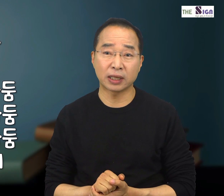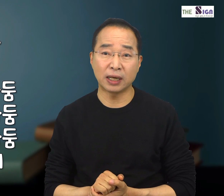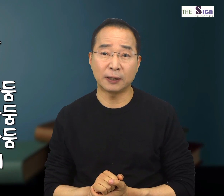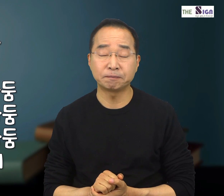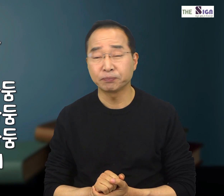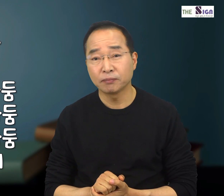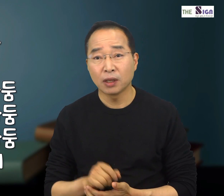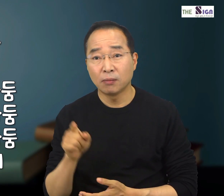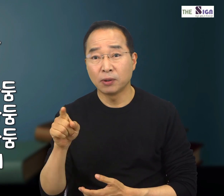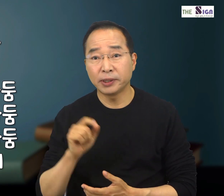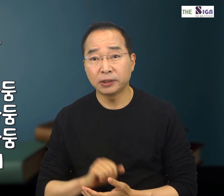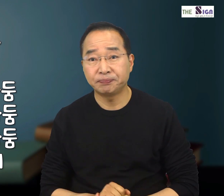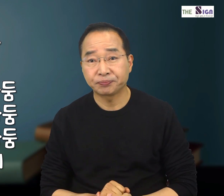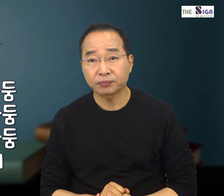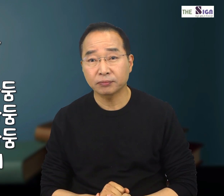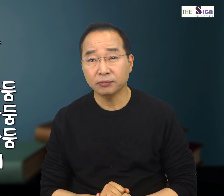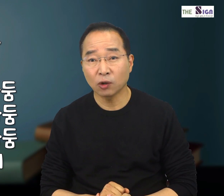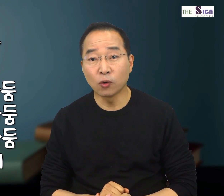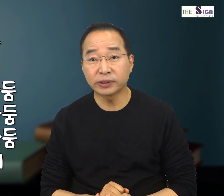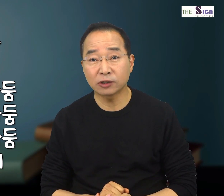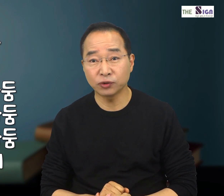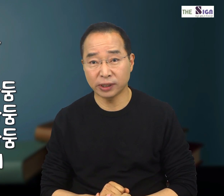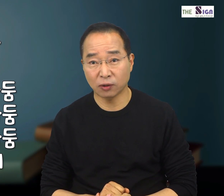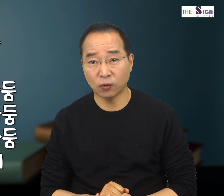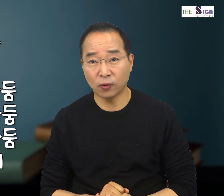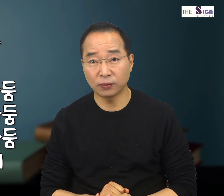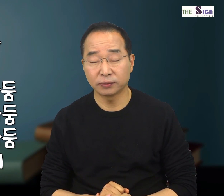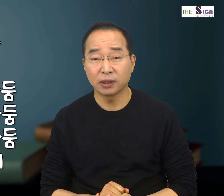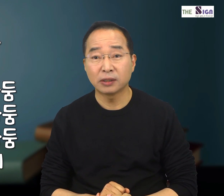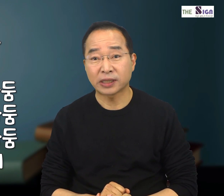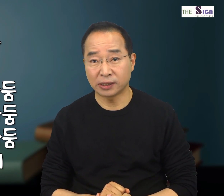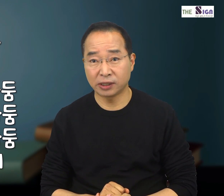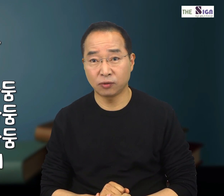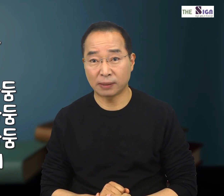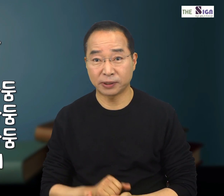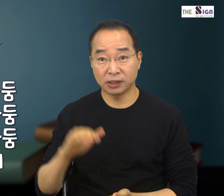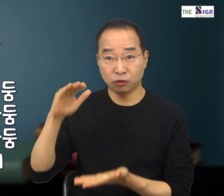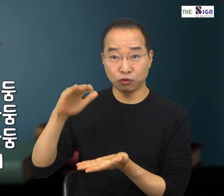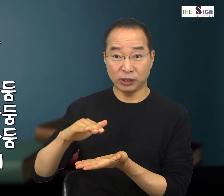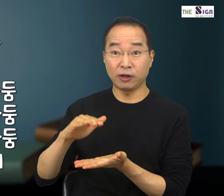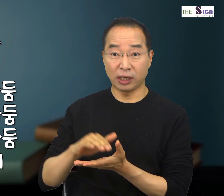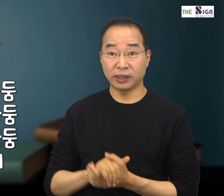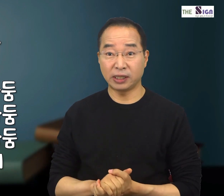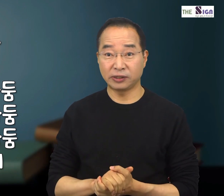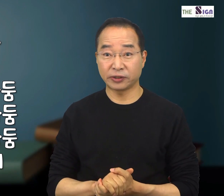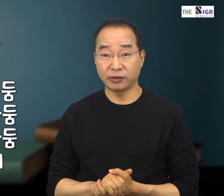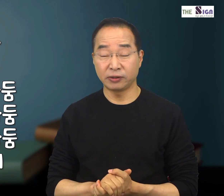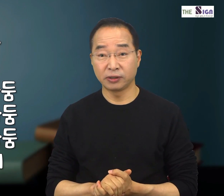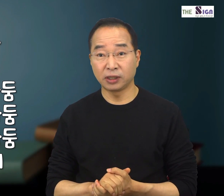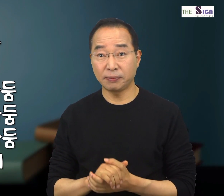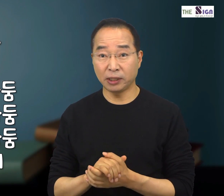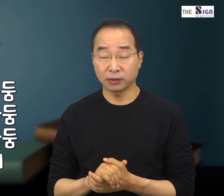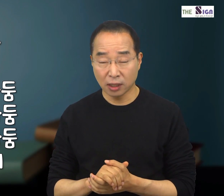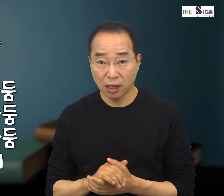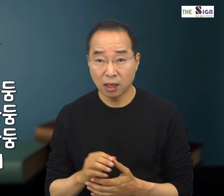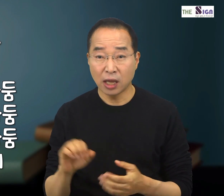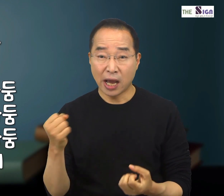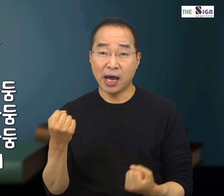있다가 보면은 공사 중이라고 40km 갑자기 이제 쭉 내려갈 때가 있어요. 그러면